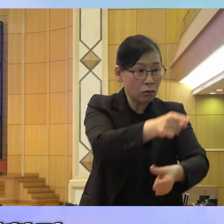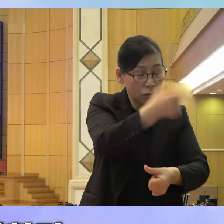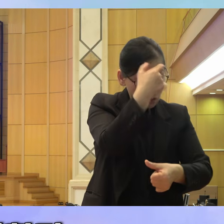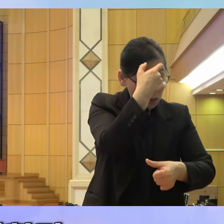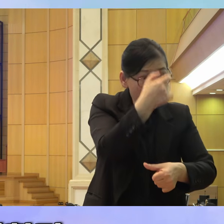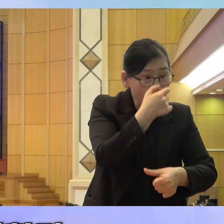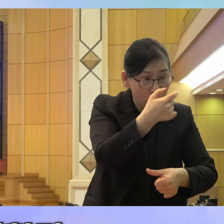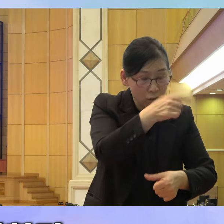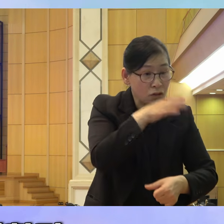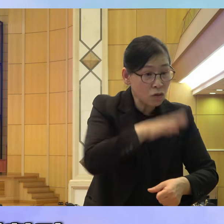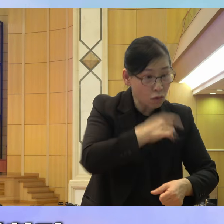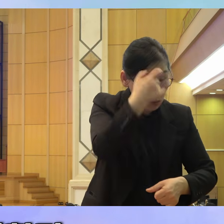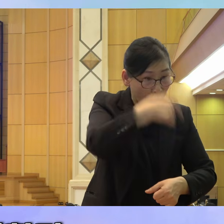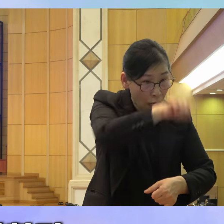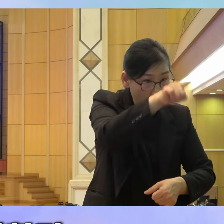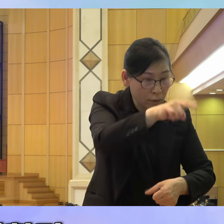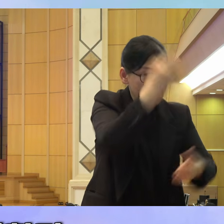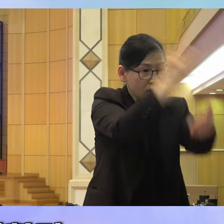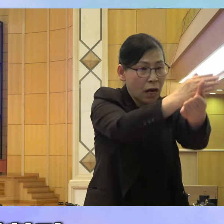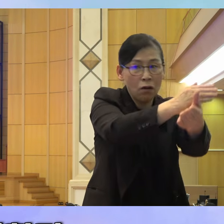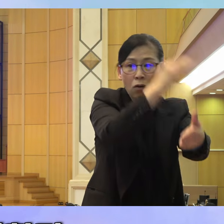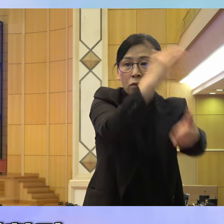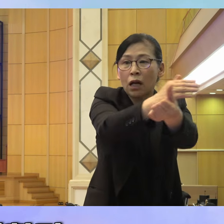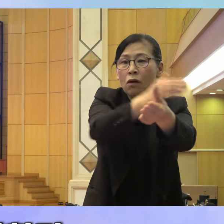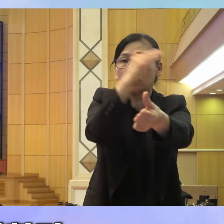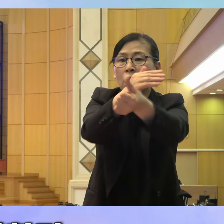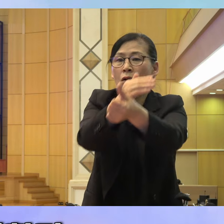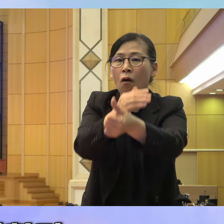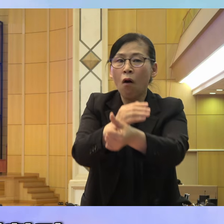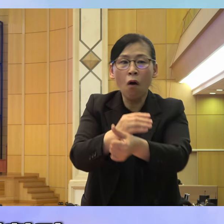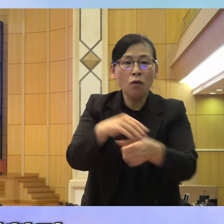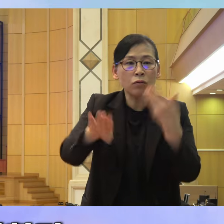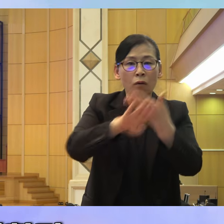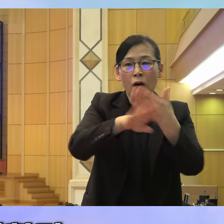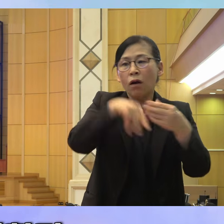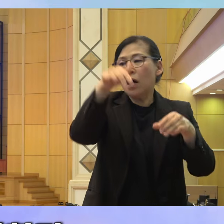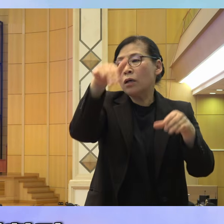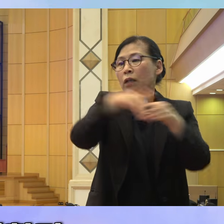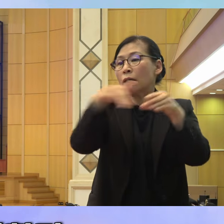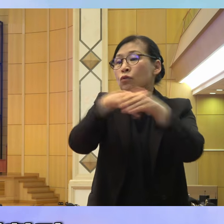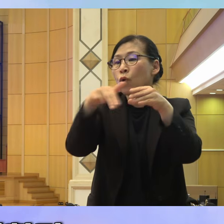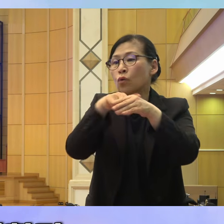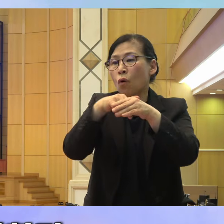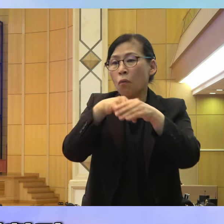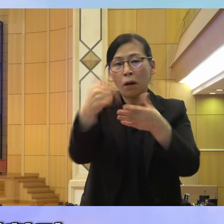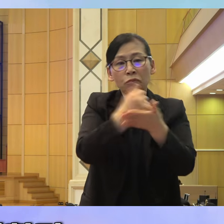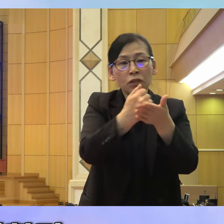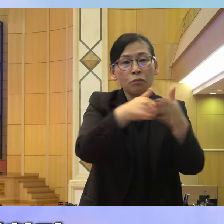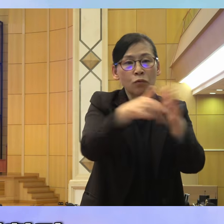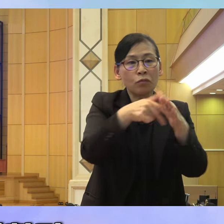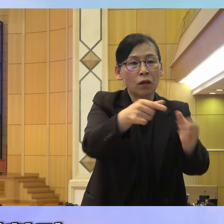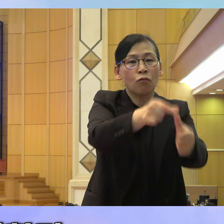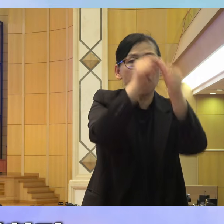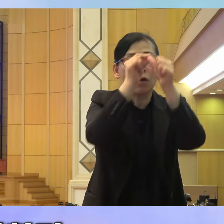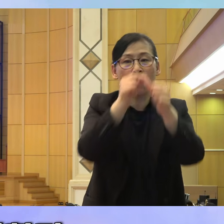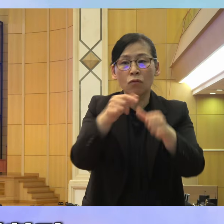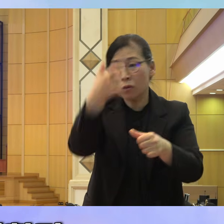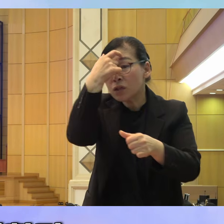자르고 전부 다 믿지 않는 사람이든지 아니면 다른 종교, 하나님 믿는 종교 아닌 미신 종교민 사람으로